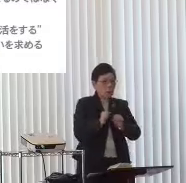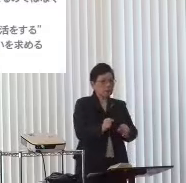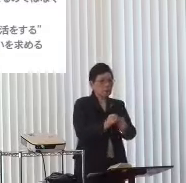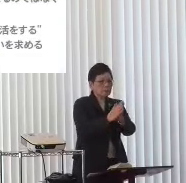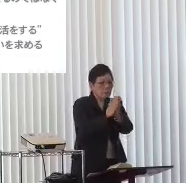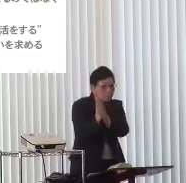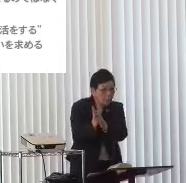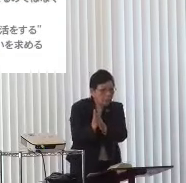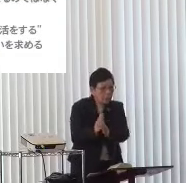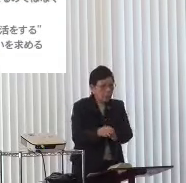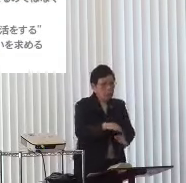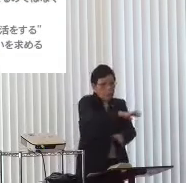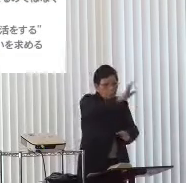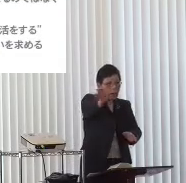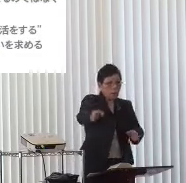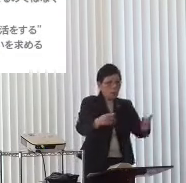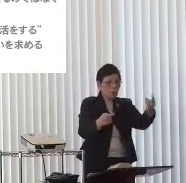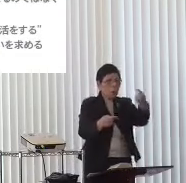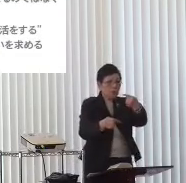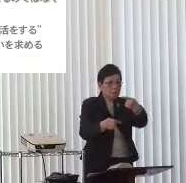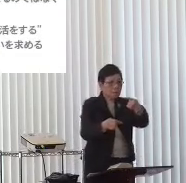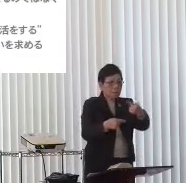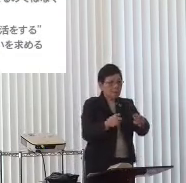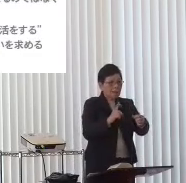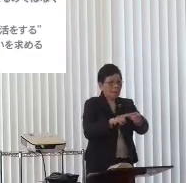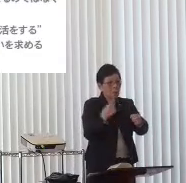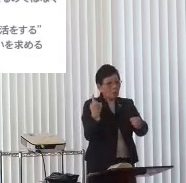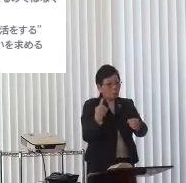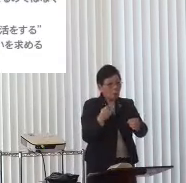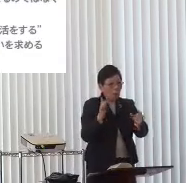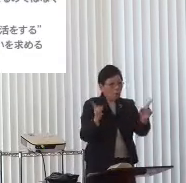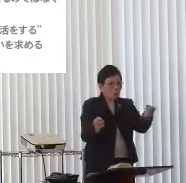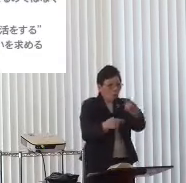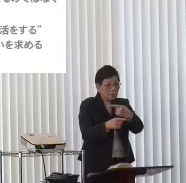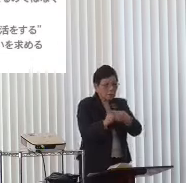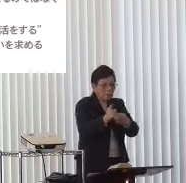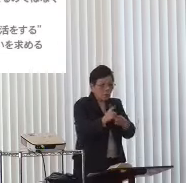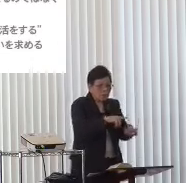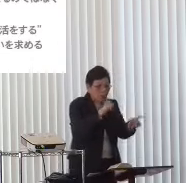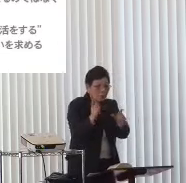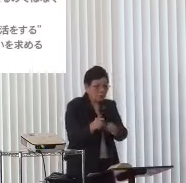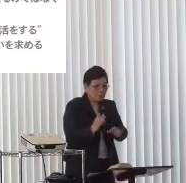皆さんお正月どのように過ごされましたでしょうかね。